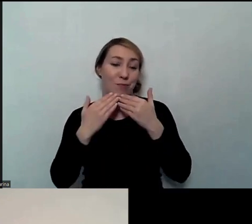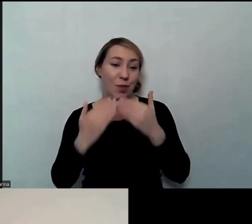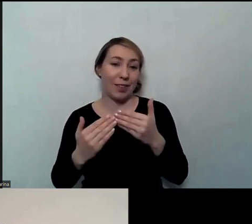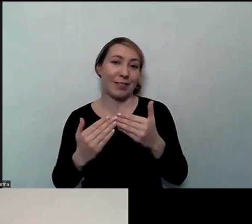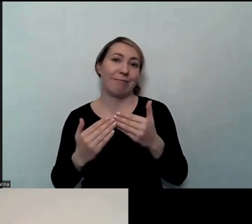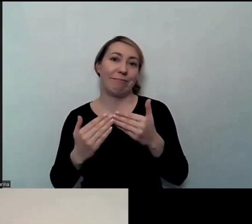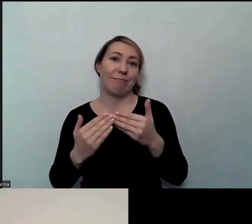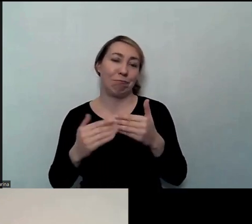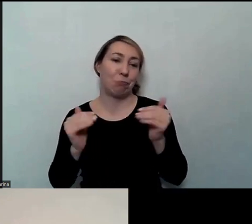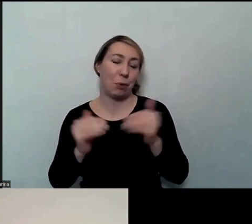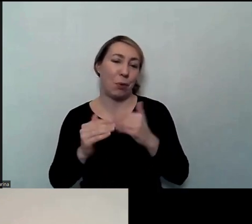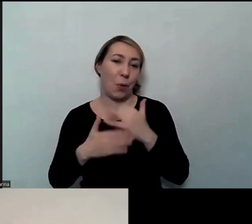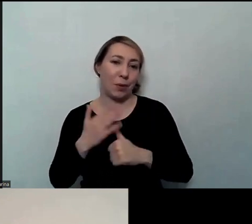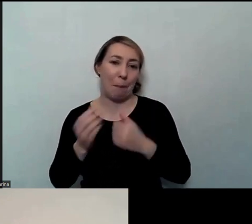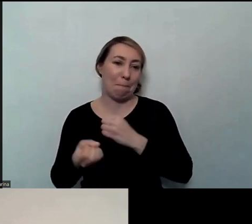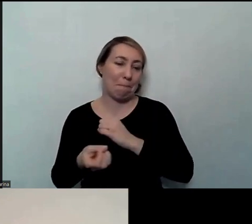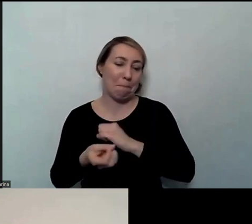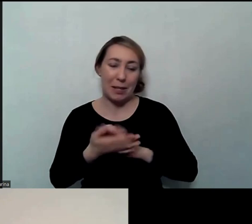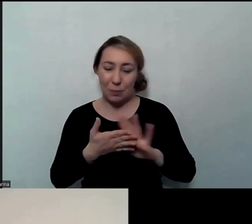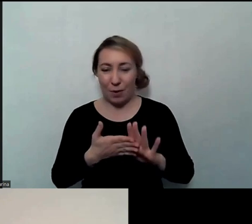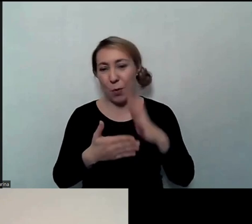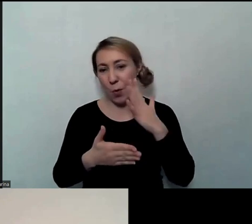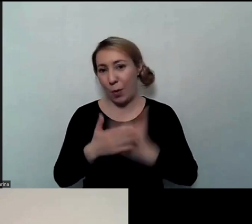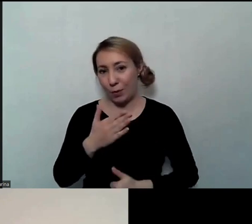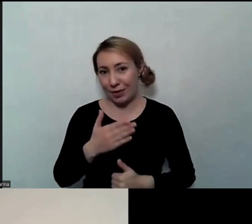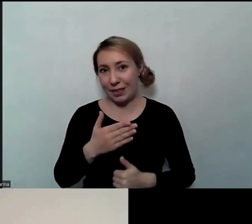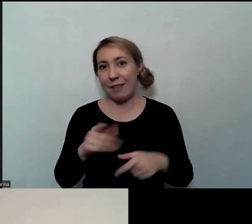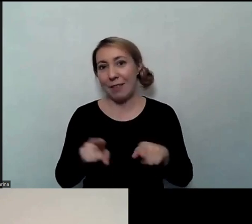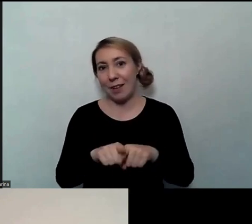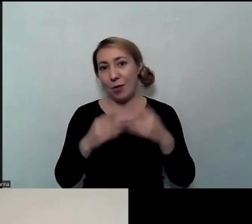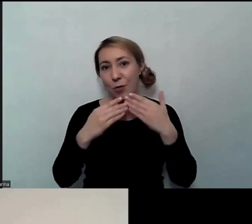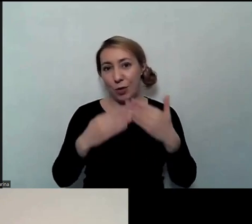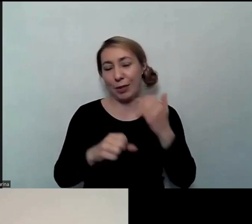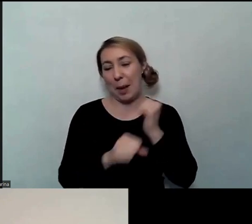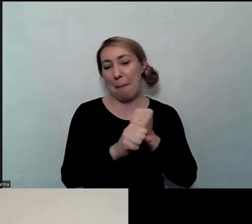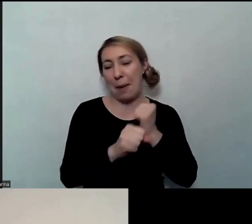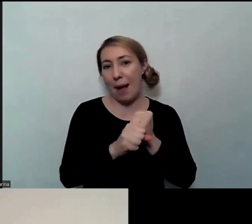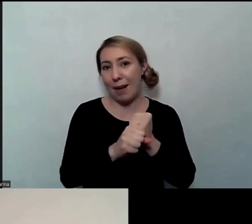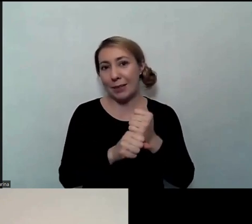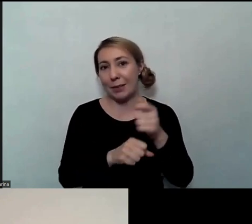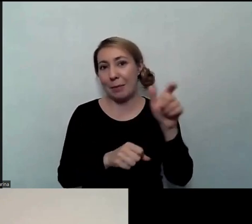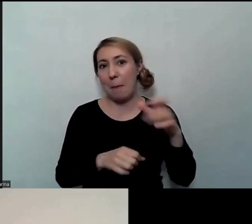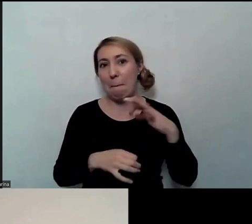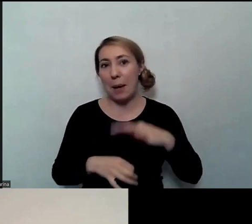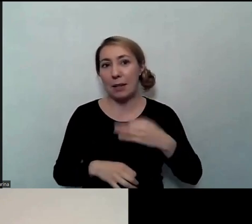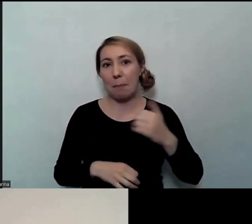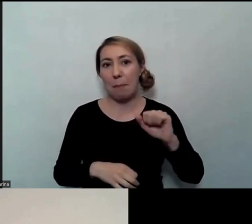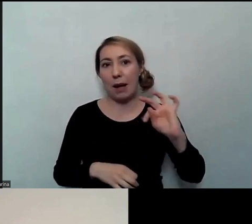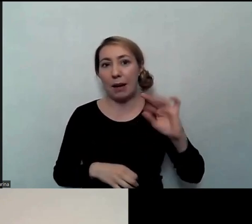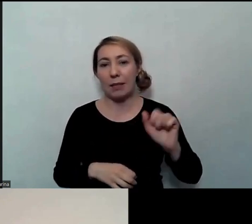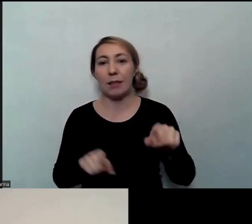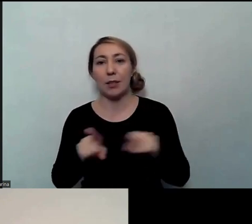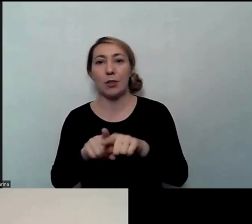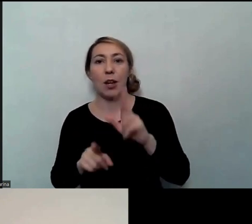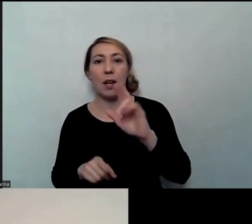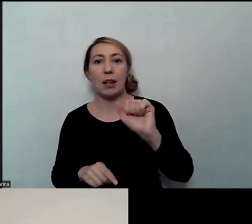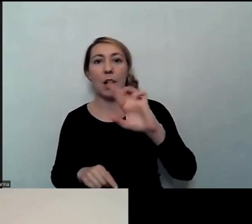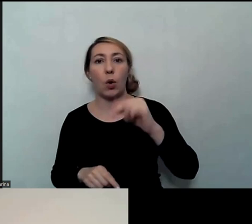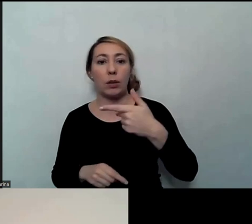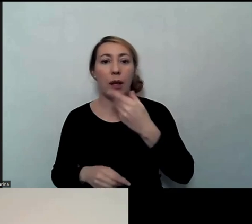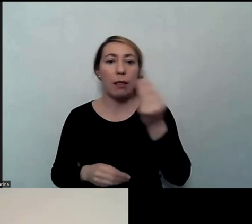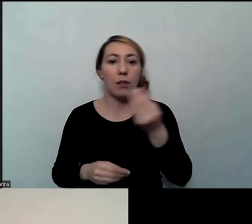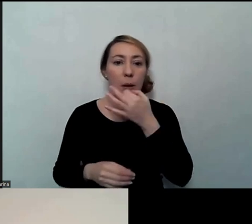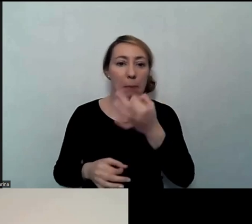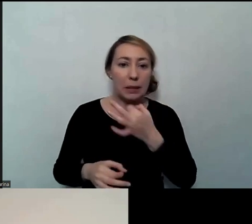można korzystać bez opłat z tego narzędzia. No i oczywiście dzięki pracy pani Marty i pani Karoliny. Są dalsze pytania z